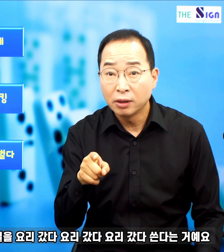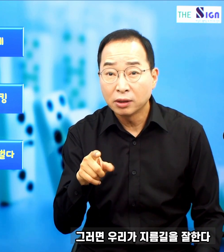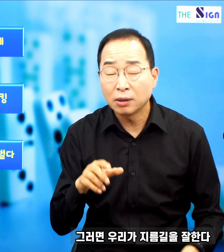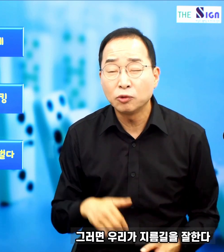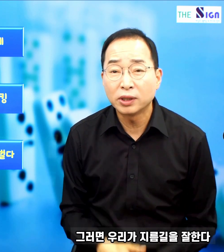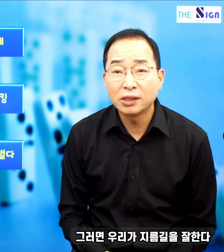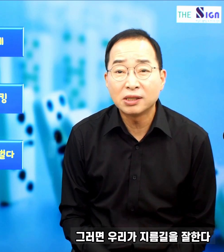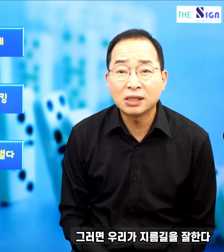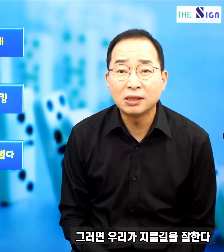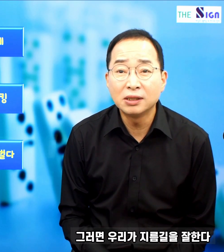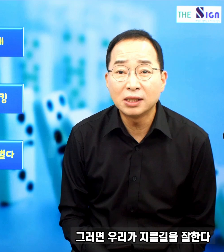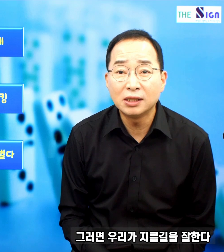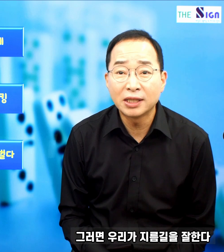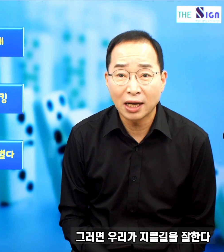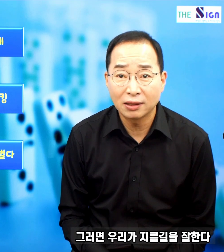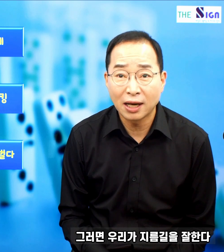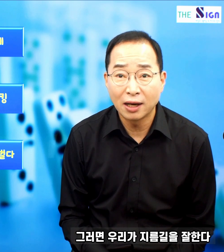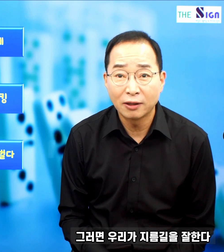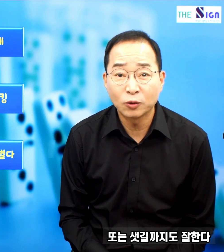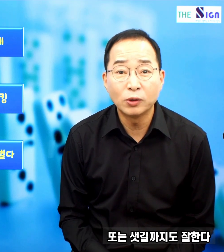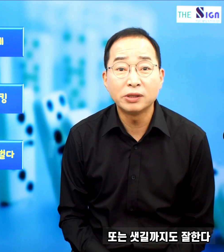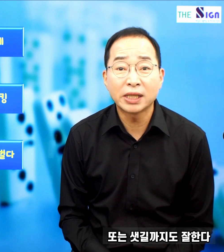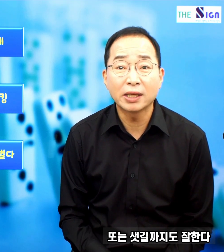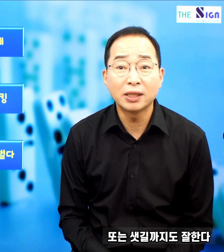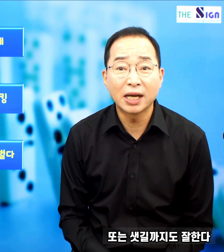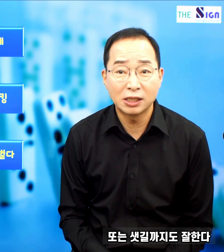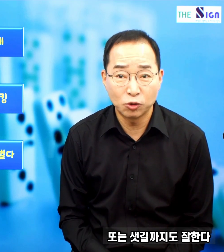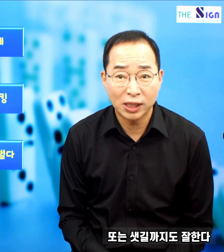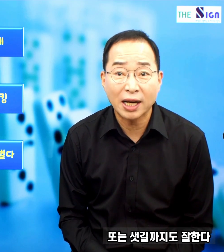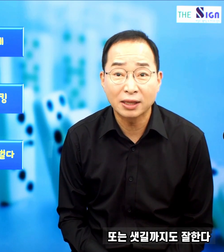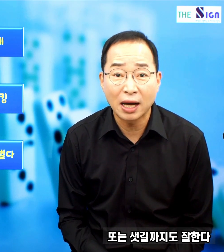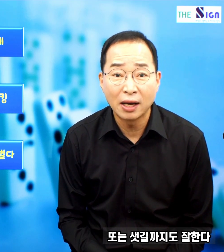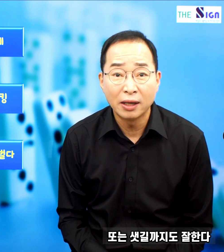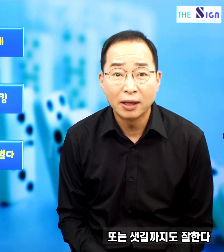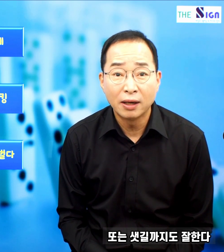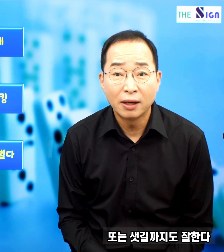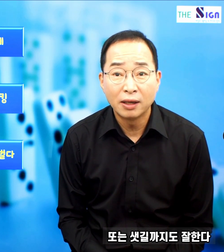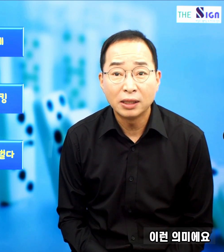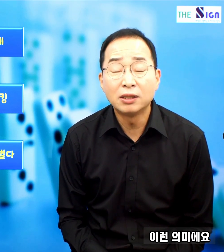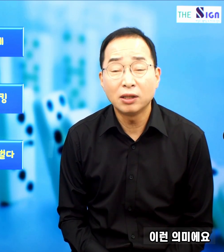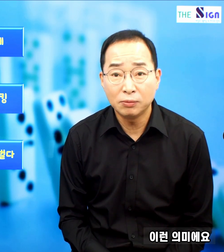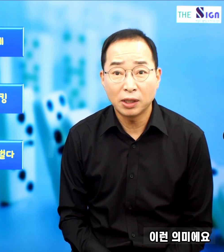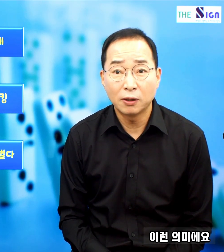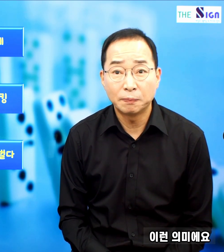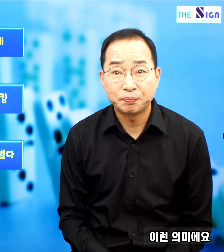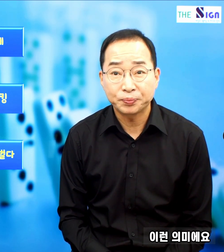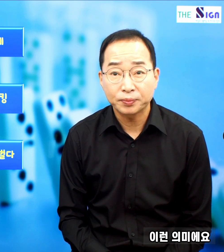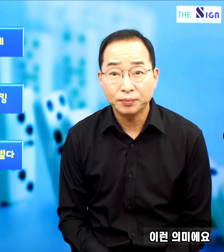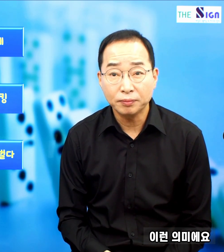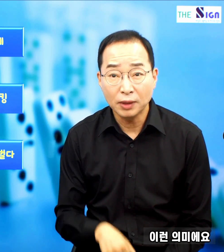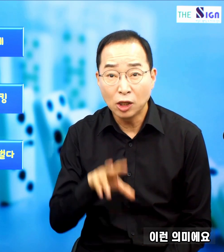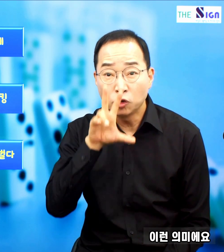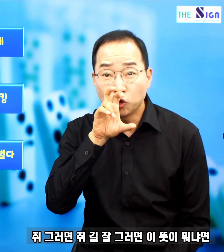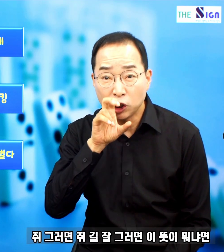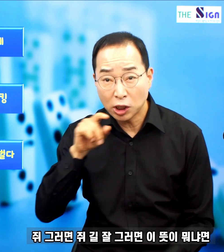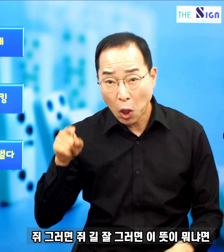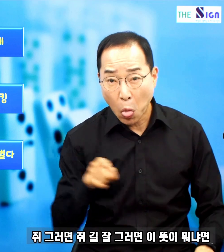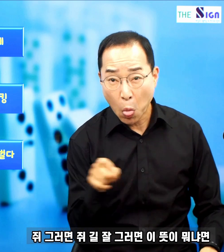그러면 우리가 이제 지름길을 잘한다 또는 샛길까지도 잘한다 이런 의미예요. 쥐.